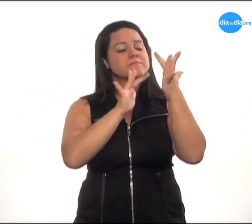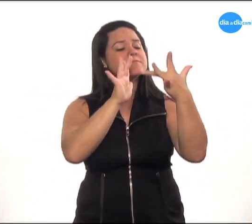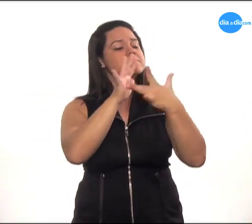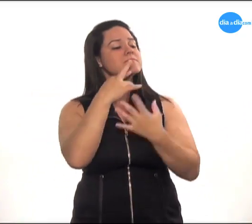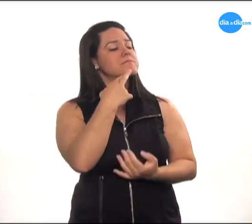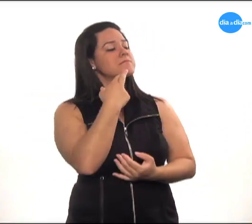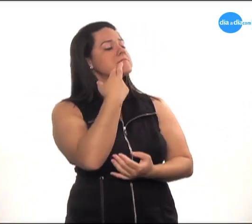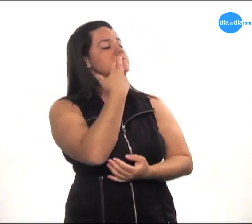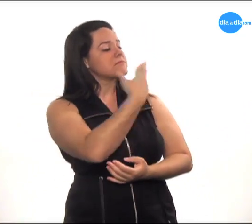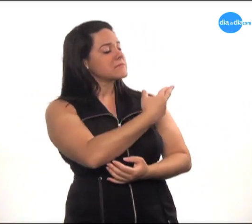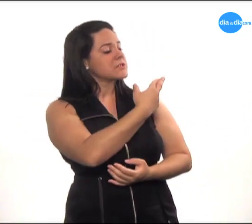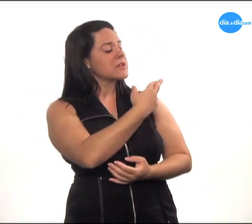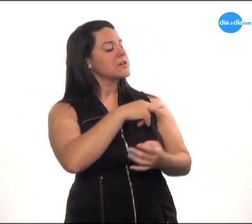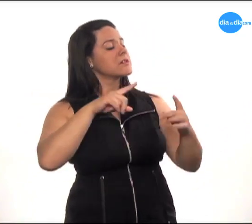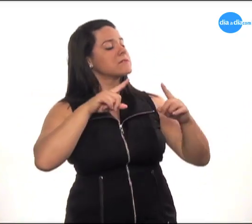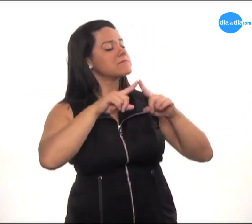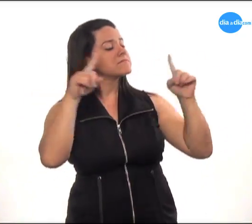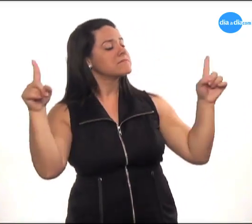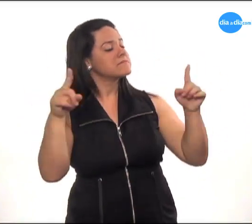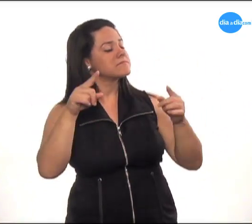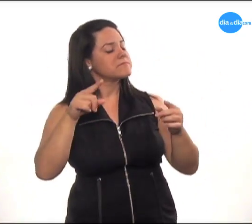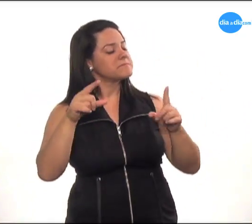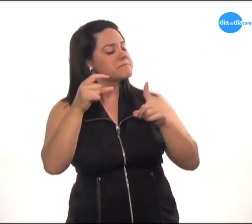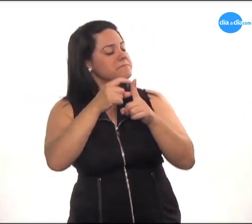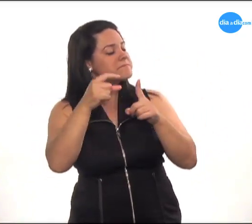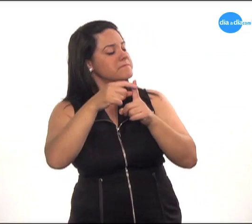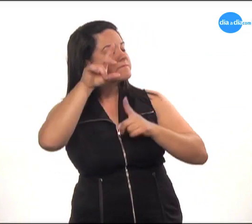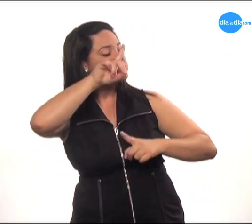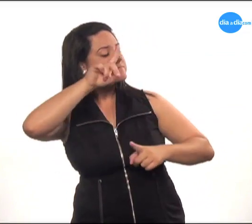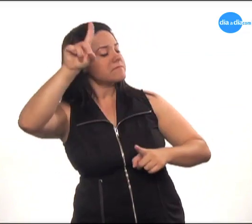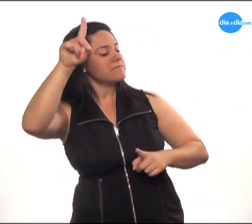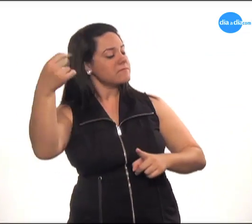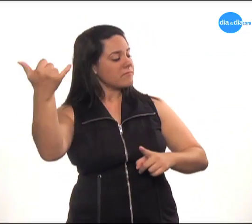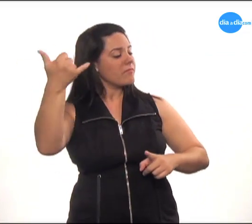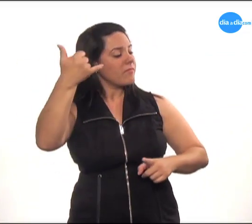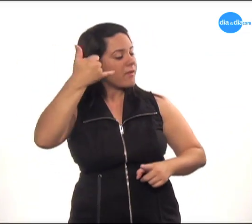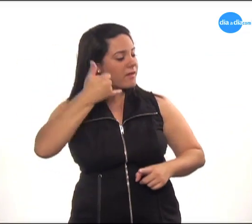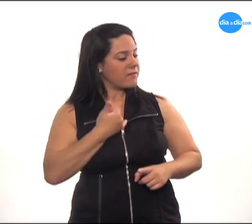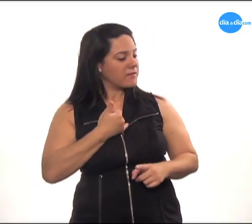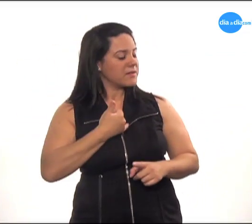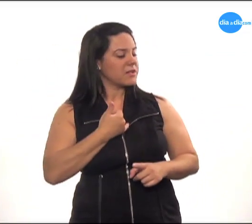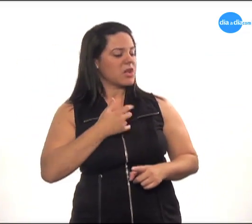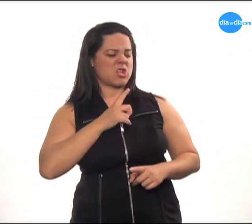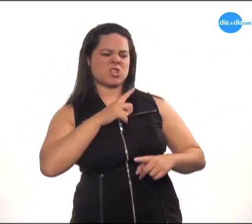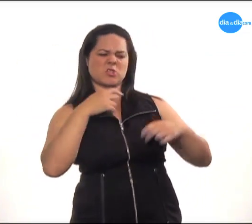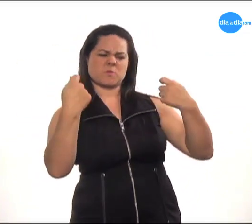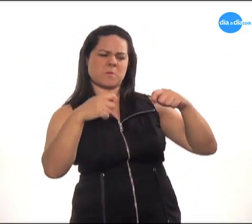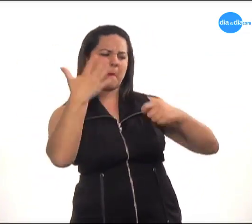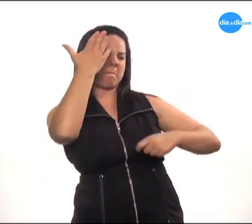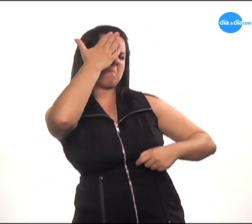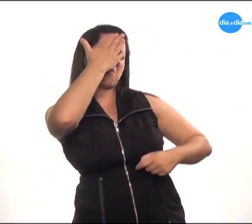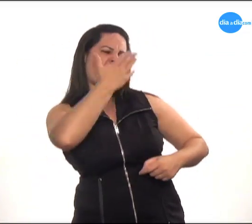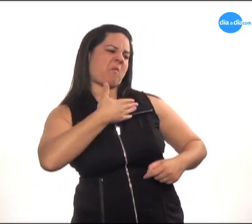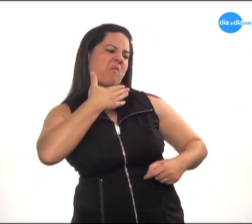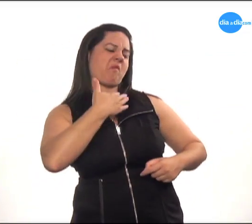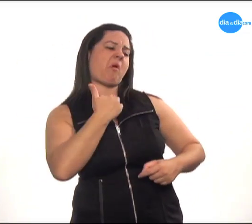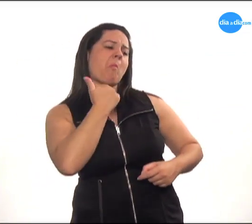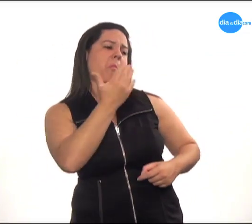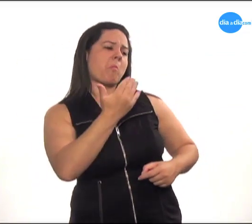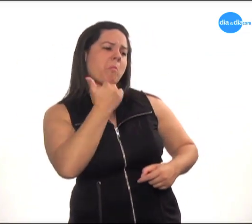Jesus respondeu: Mas as Escrituras Sagradas também dizem: Não ponha à prova o Senhor seu Deus.